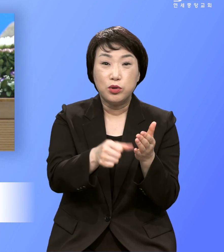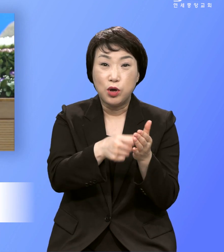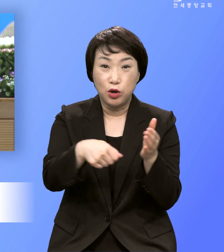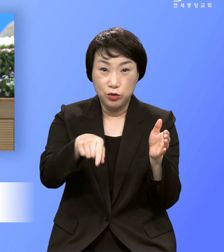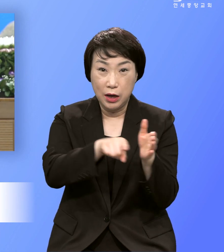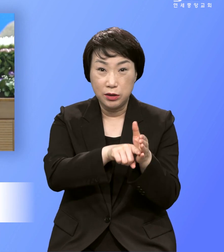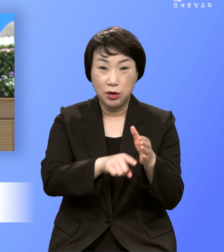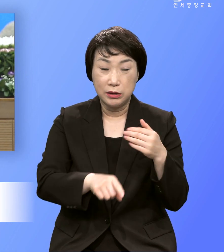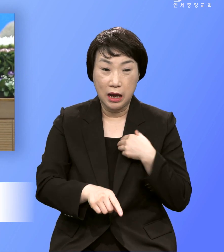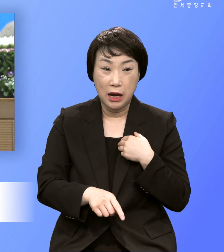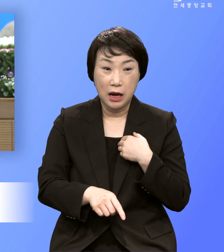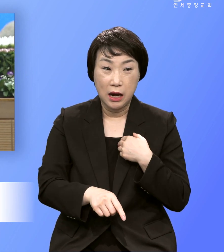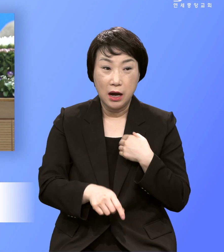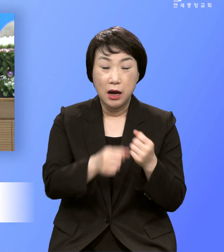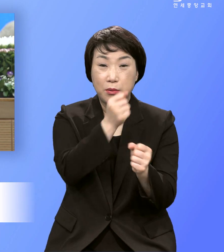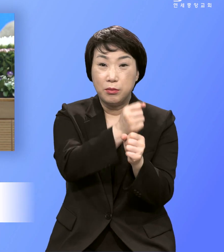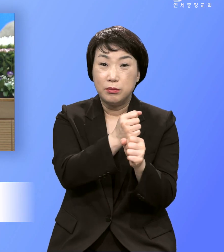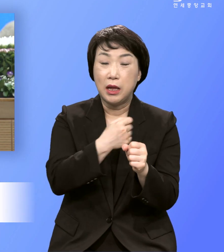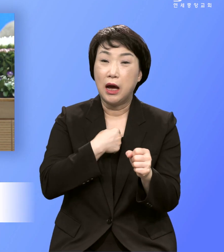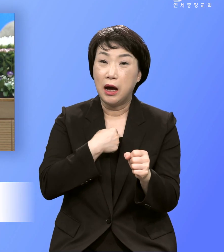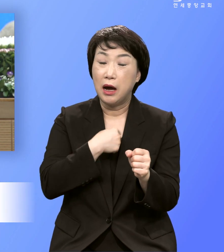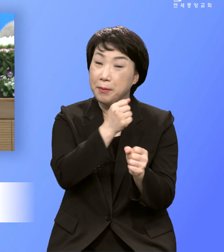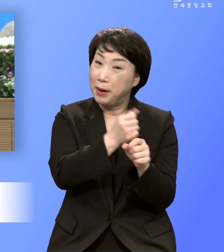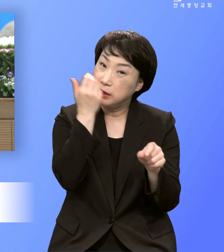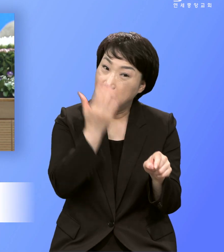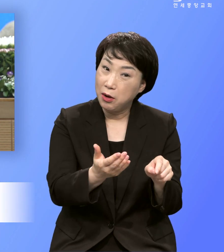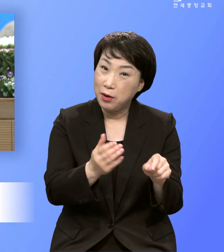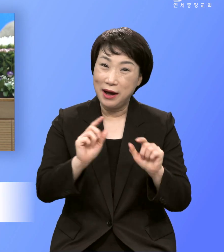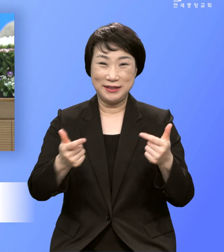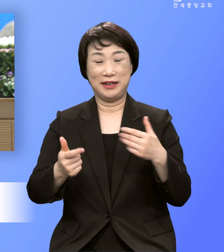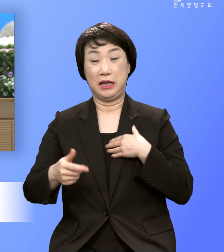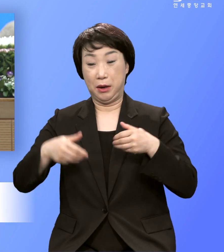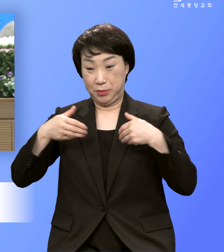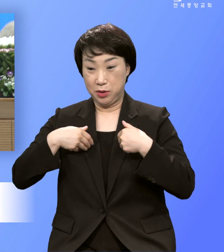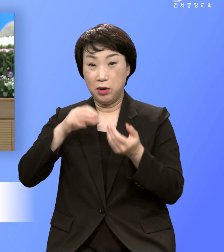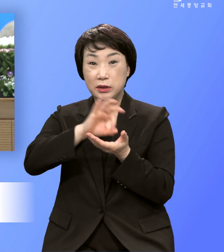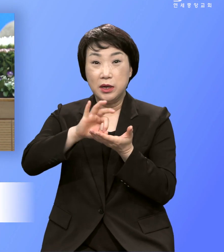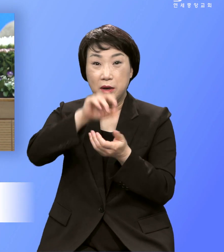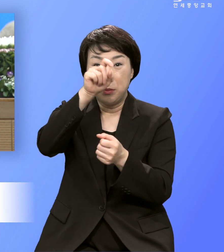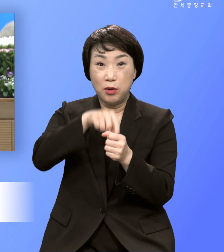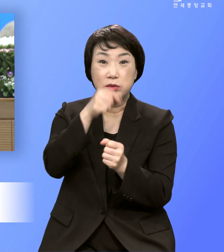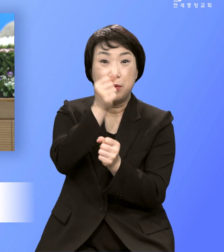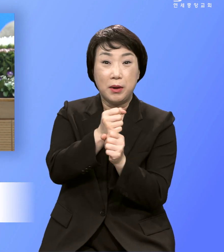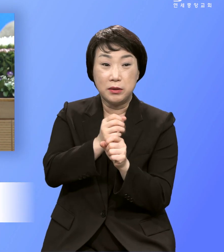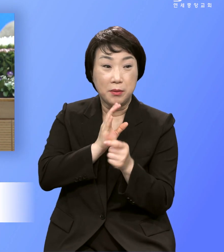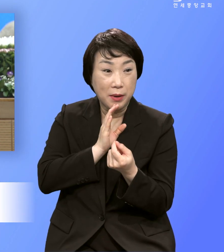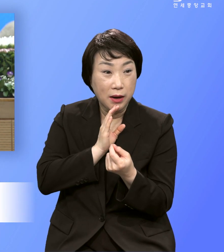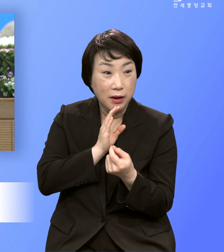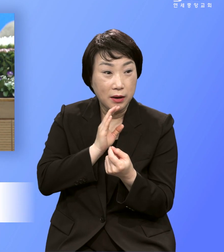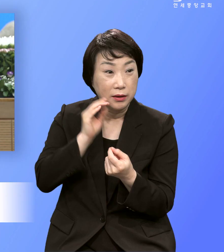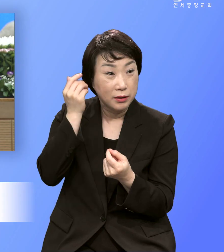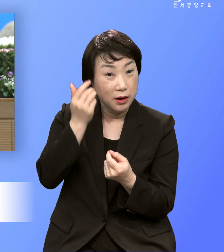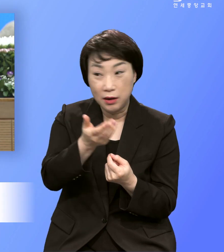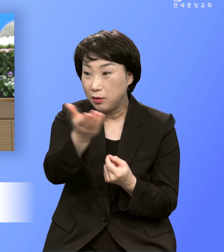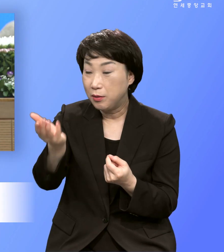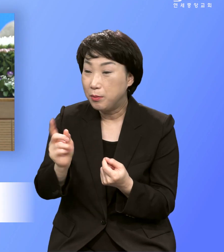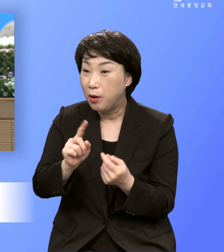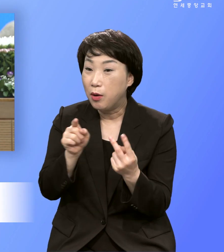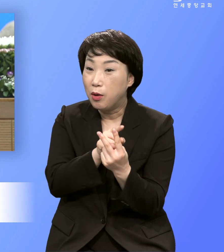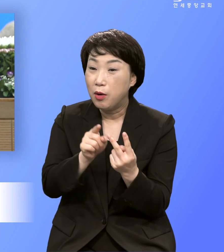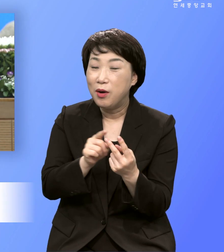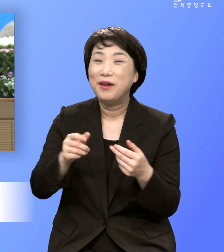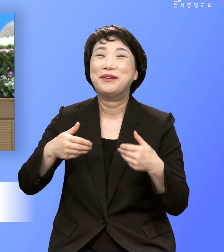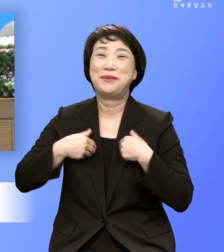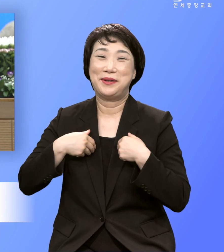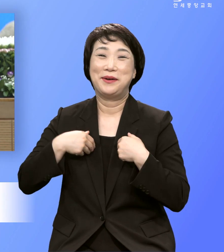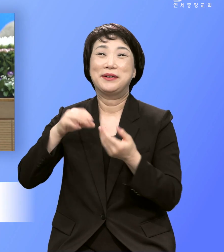위해서 물건을 만들겠어요. 내가 필요해서 쓰기 위해서 만들겠어요. 필요해서 사용하기 위해서